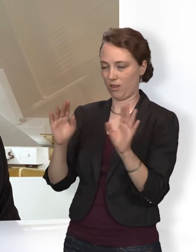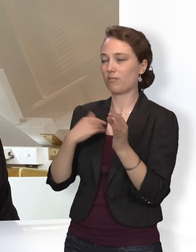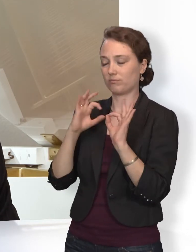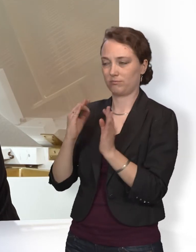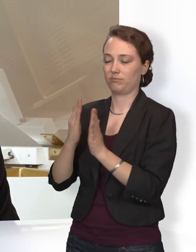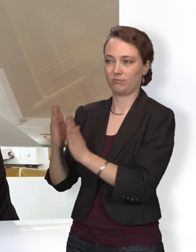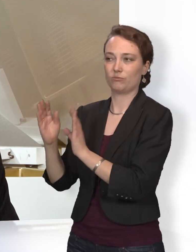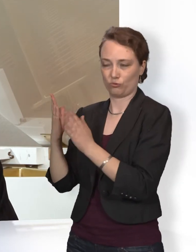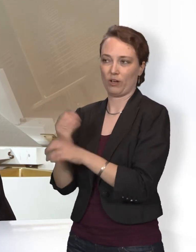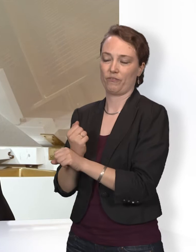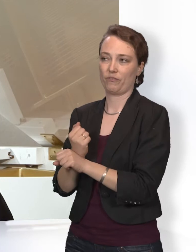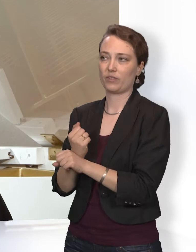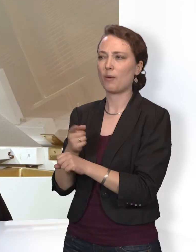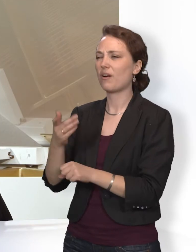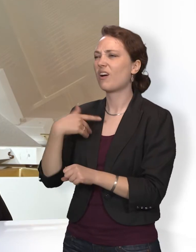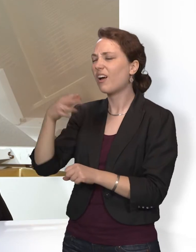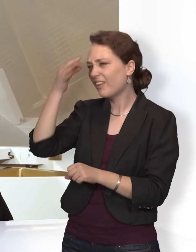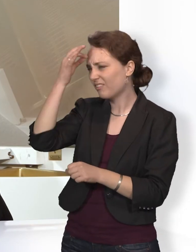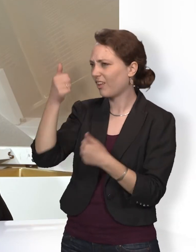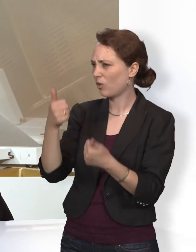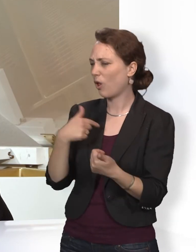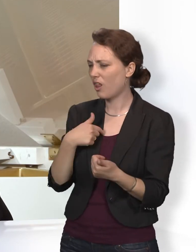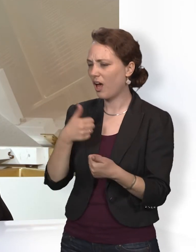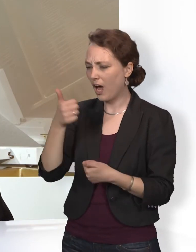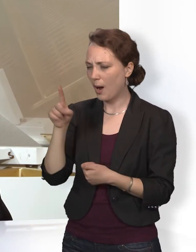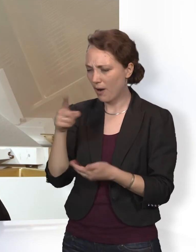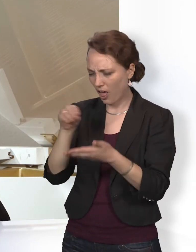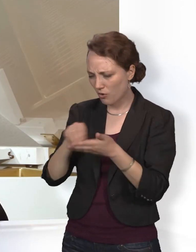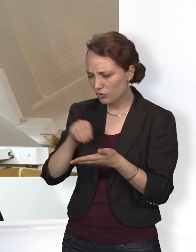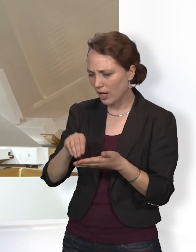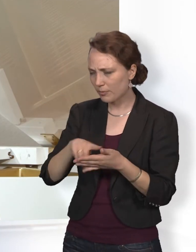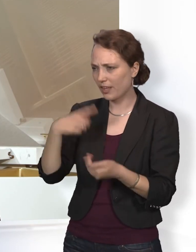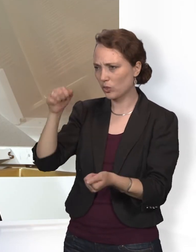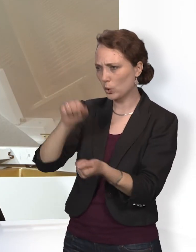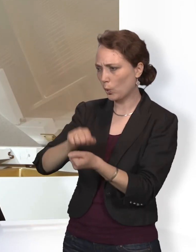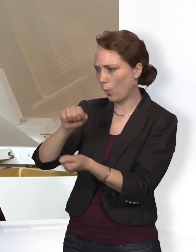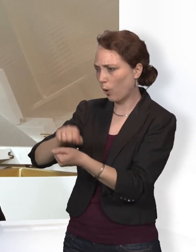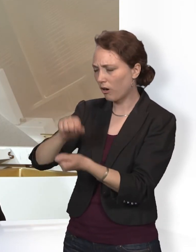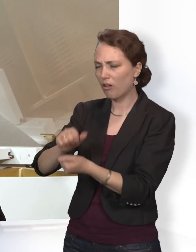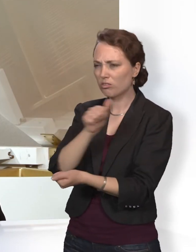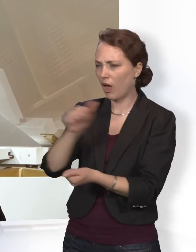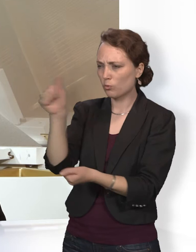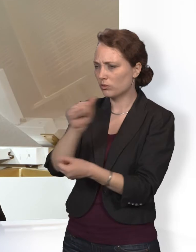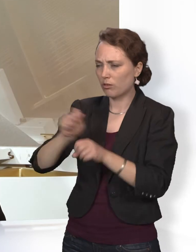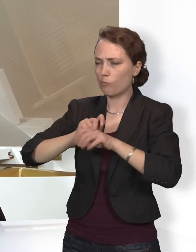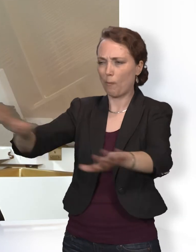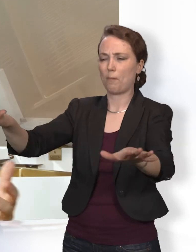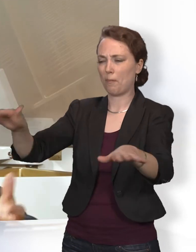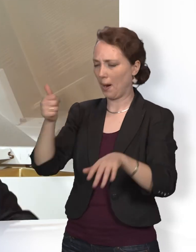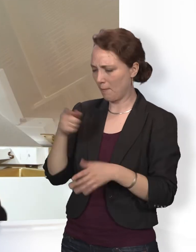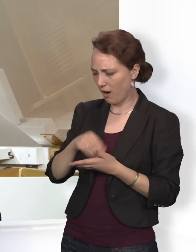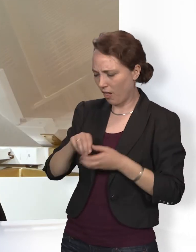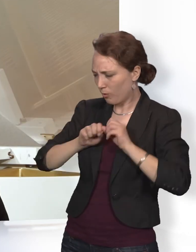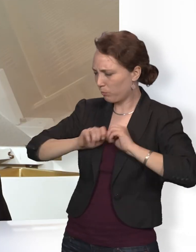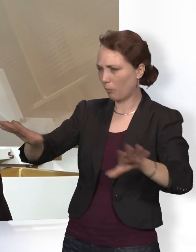einmal aufschreiben und dann tausendfach über die Druckerpresse multiplizieren, also der Gedanke der Multiplikation. Und so habe ich